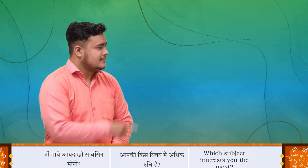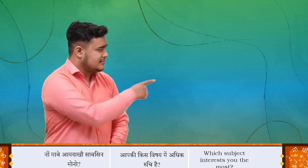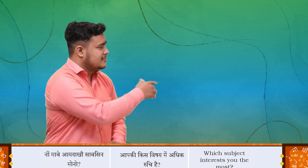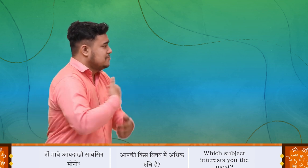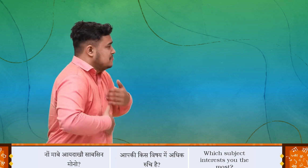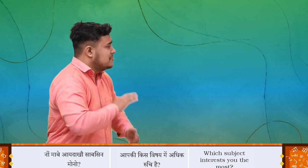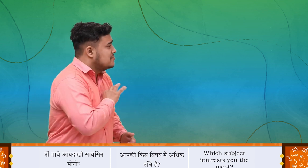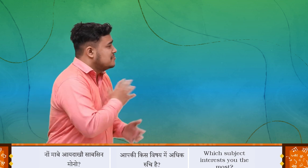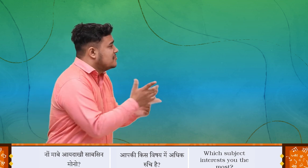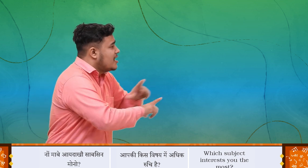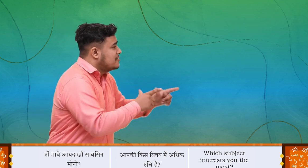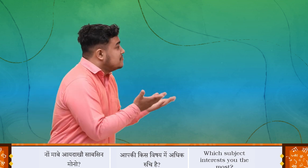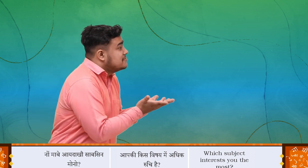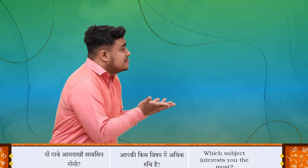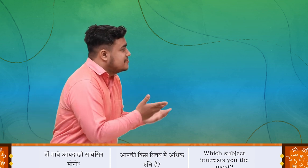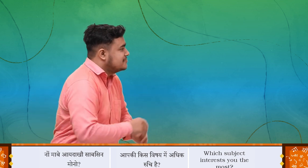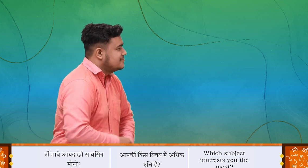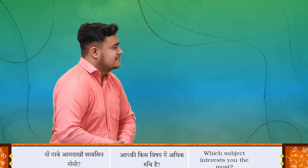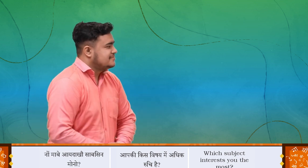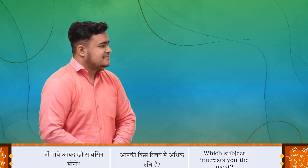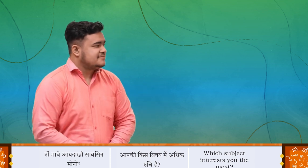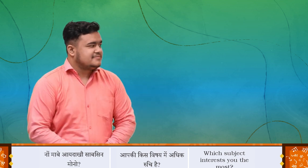능 마베 아이다코 삽신 머너